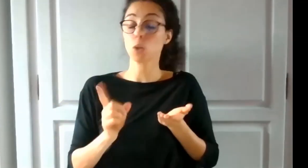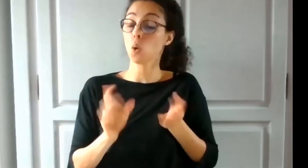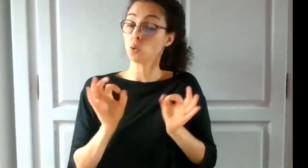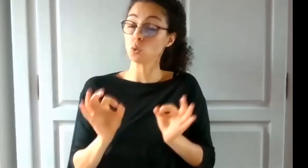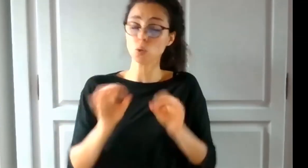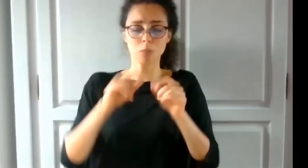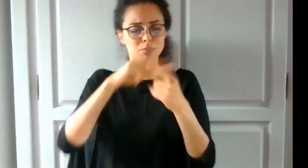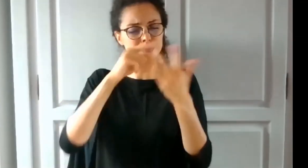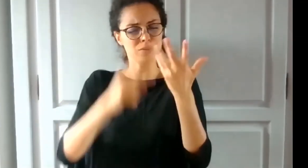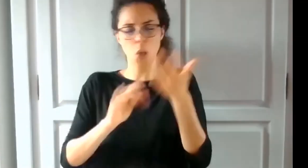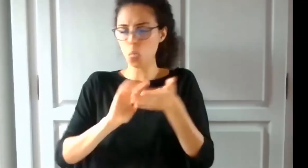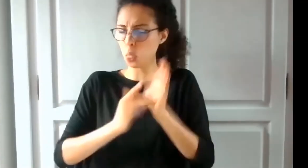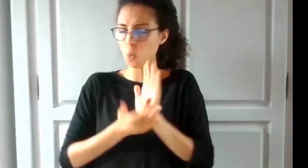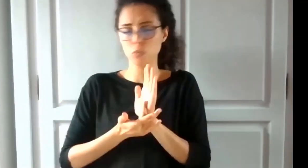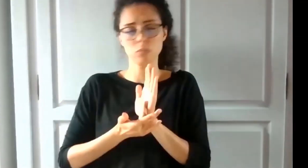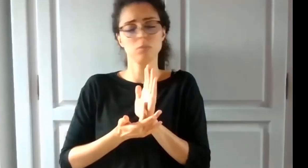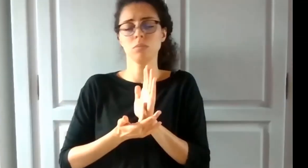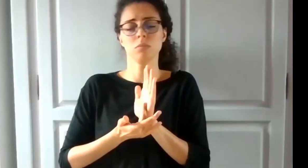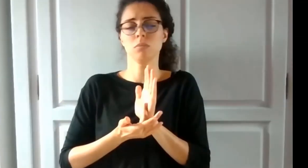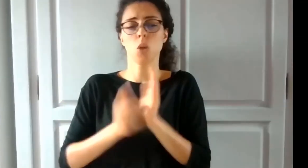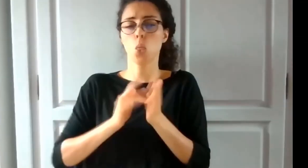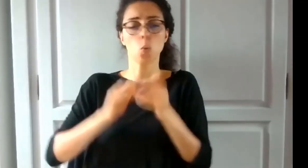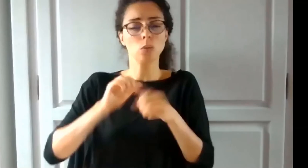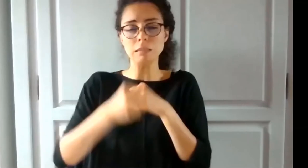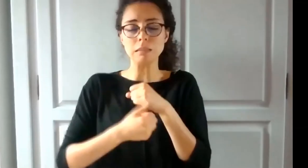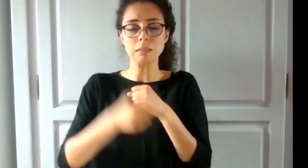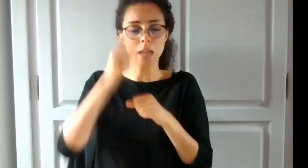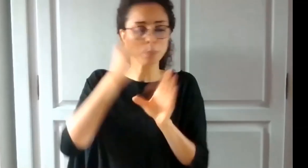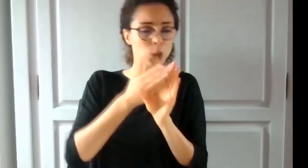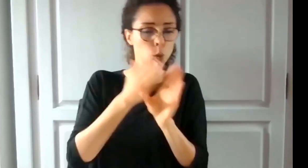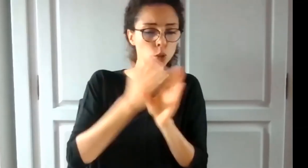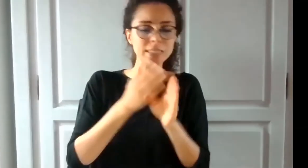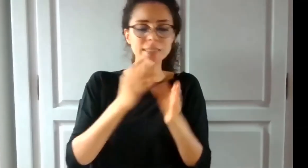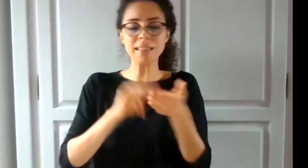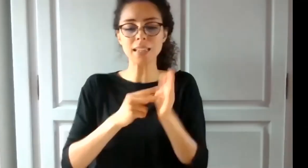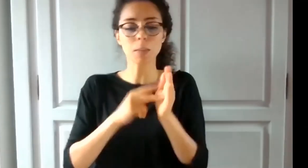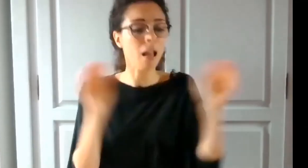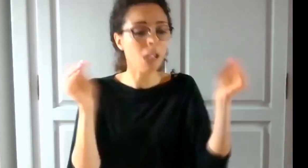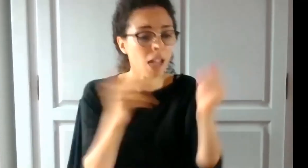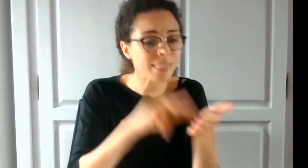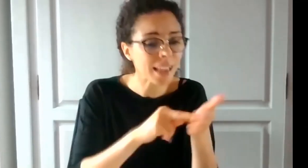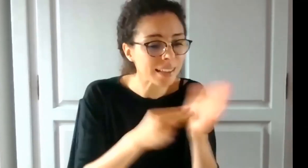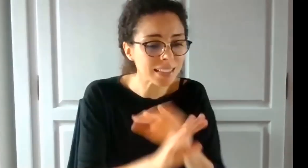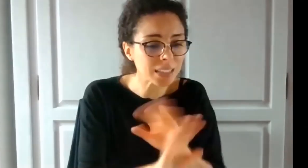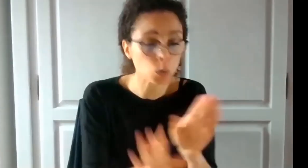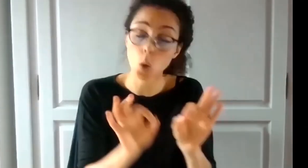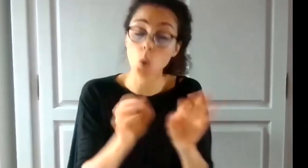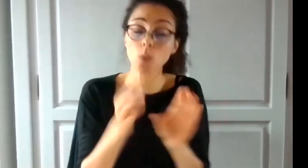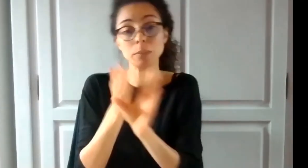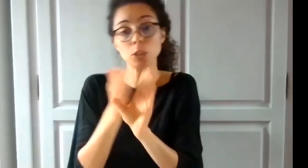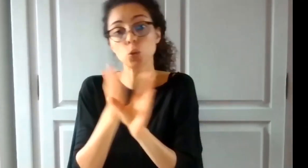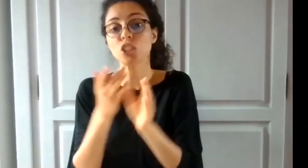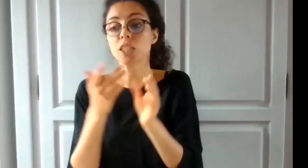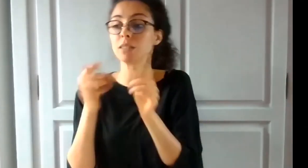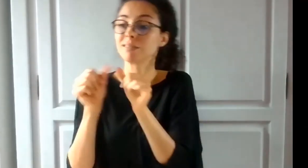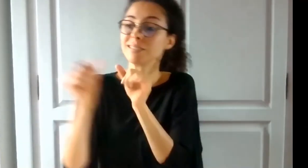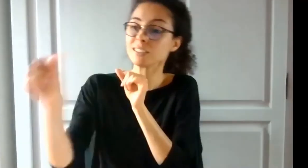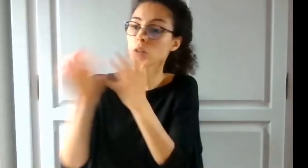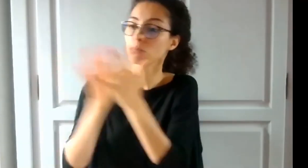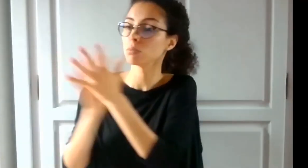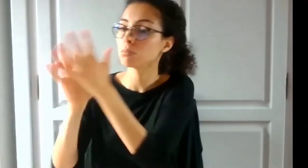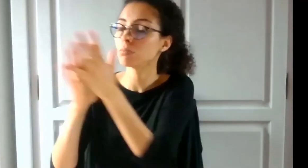aspects, dans toutes ces dimensions, et encore une fois, pas uniquement dans le côté matériel. Et puis, bien